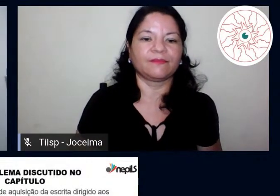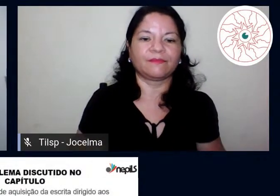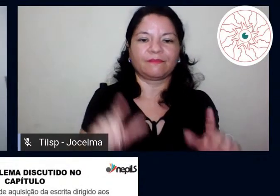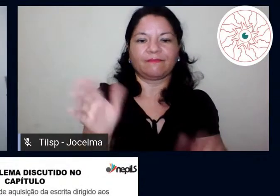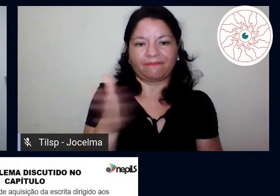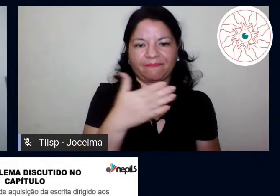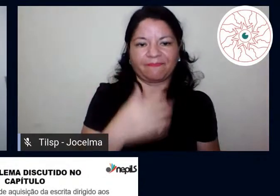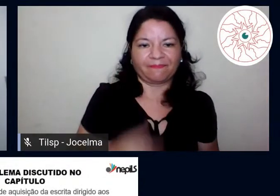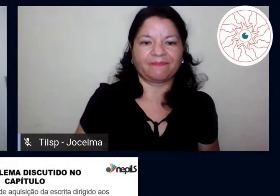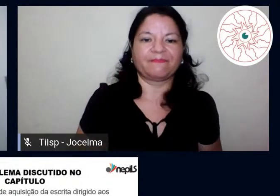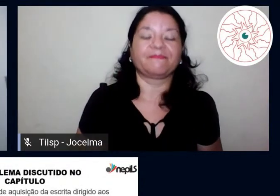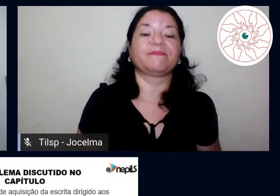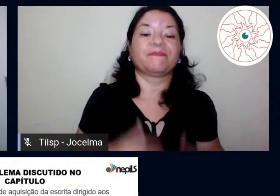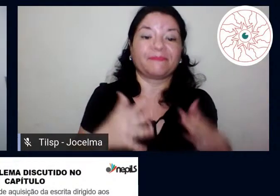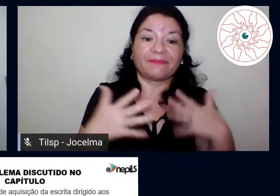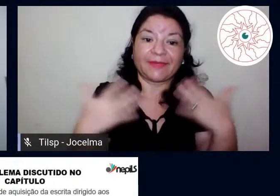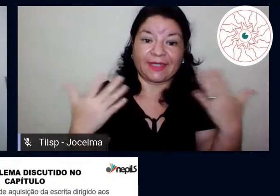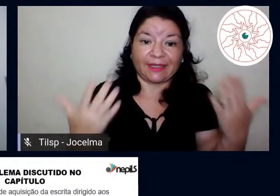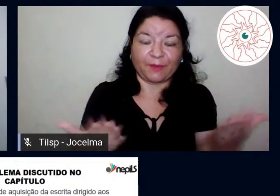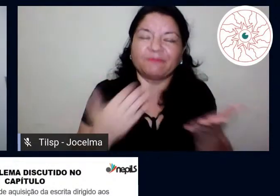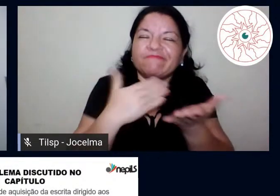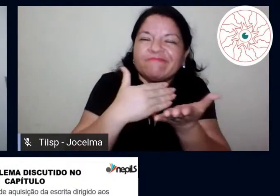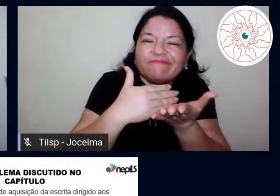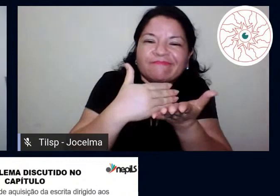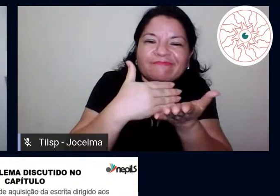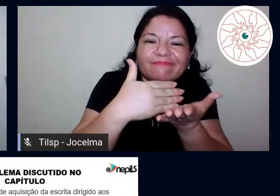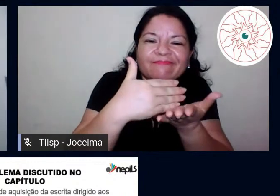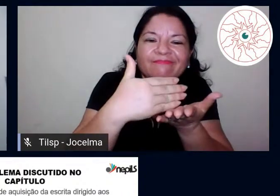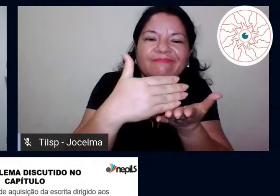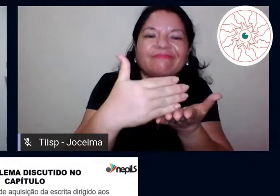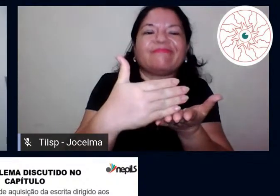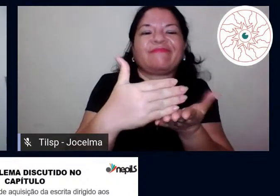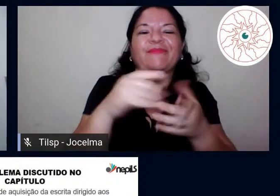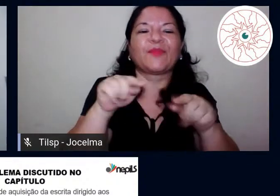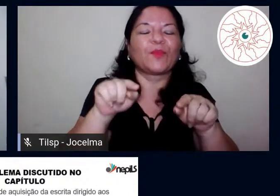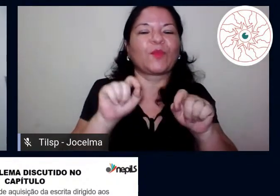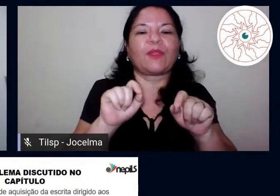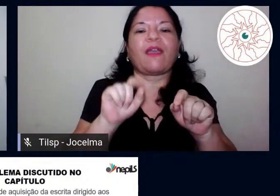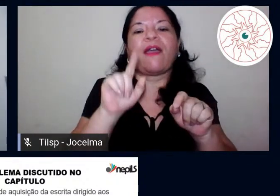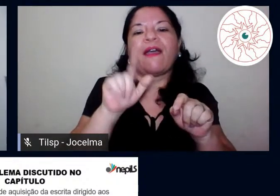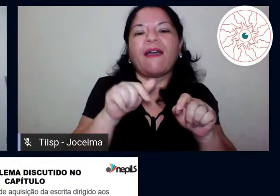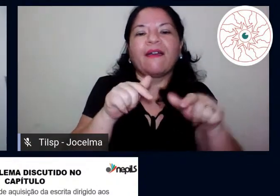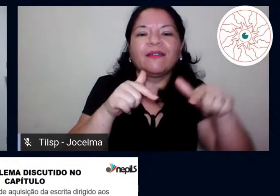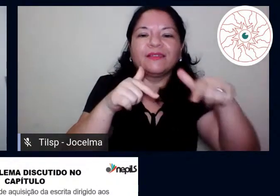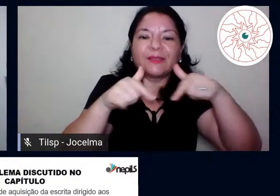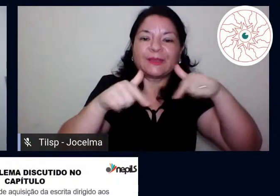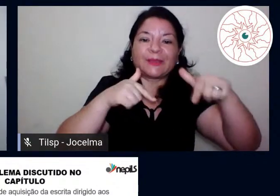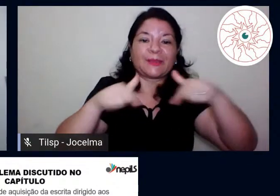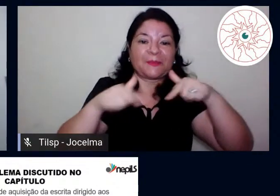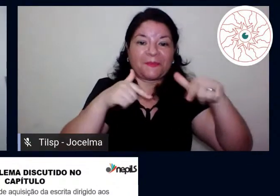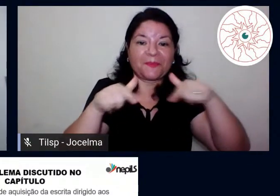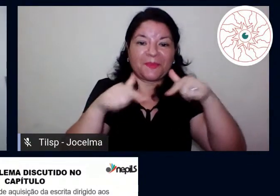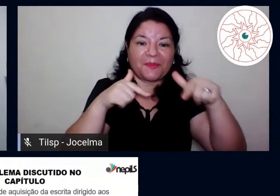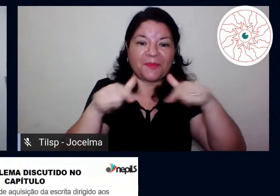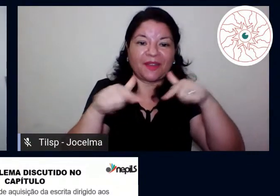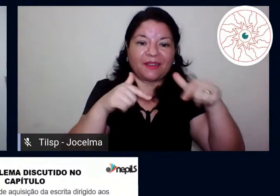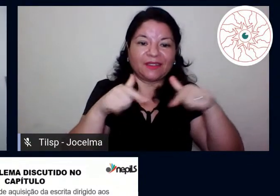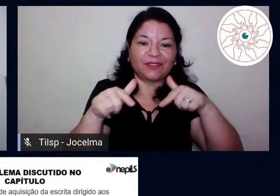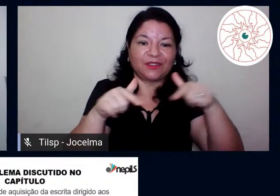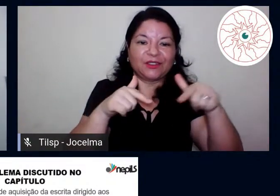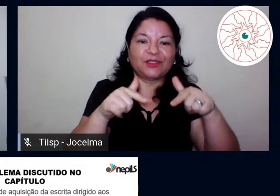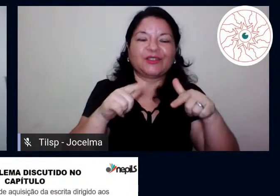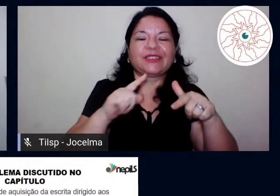Eh, bom, então, iniciando, nós vamos iniciar aqui é um trabalho eh que